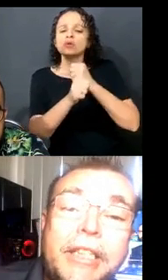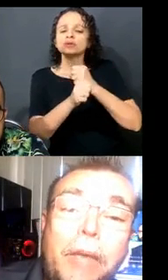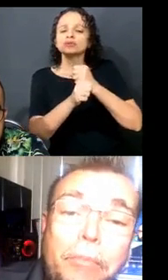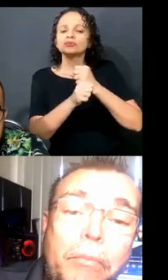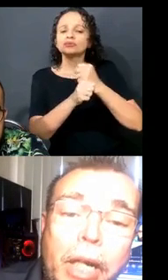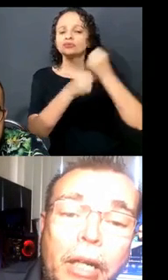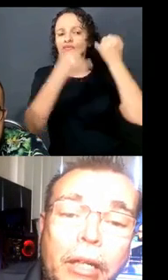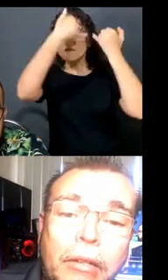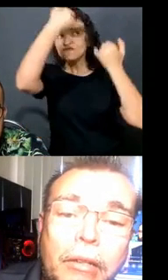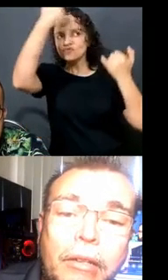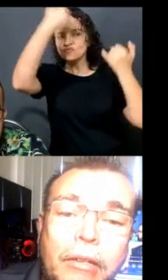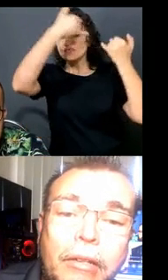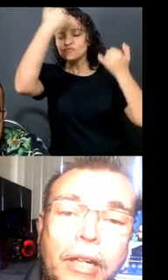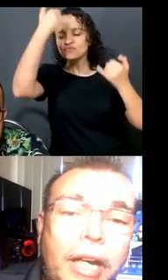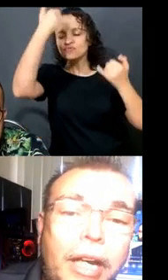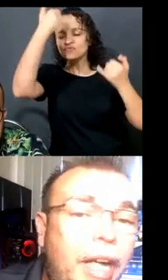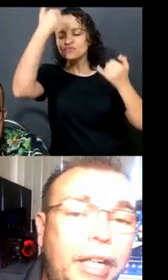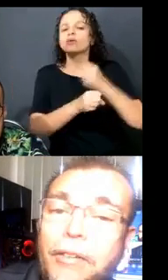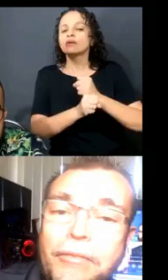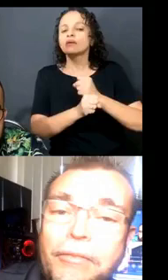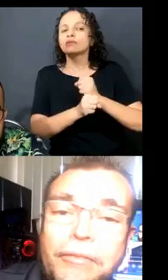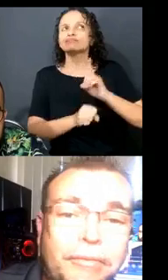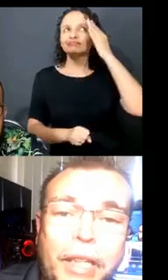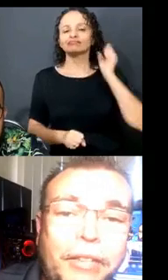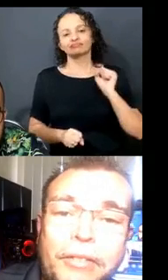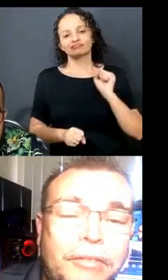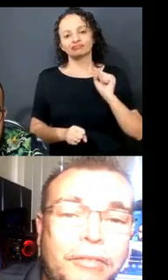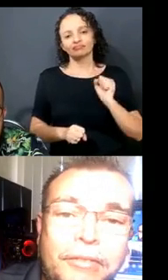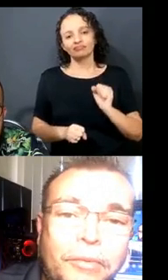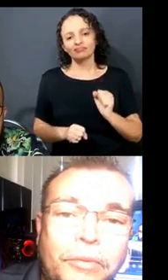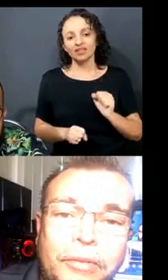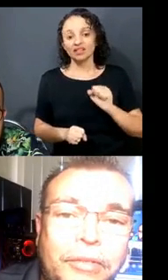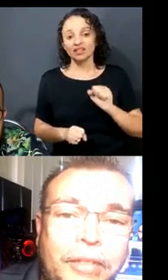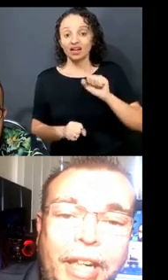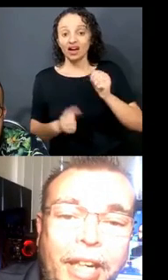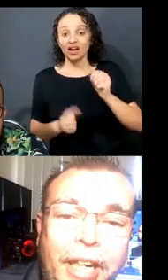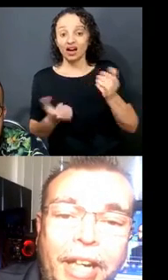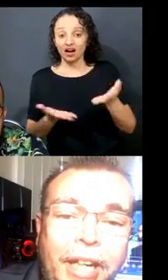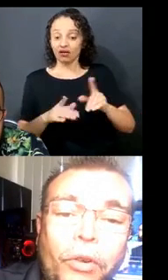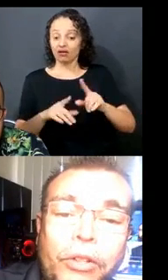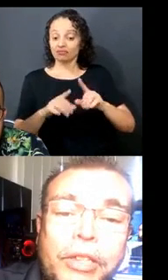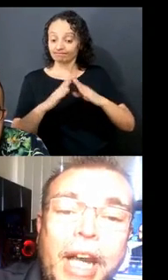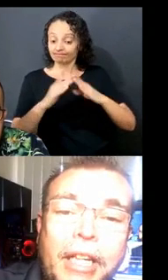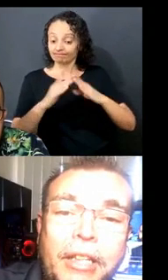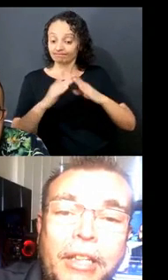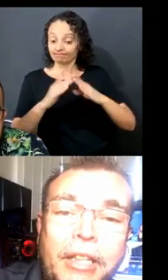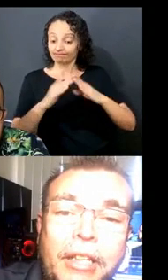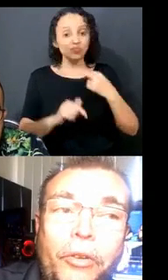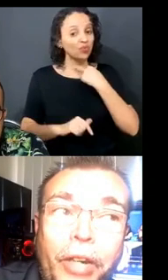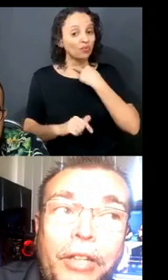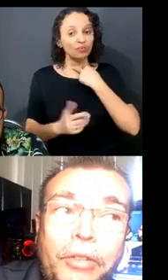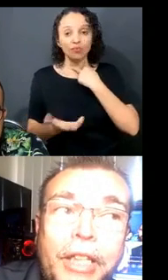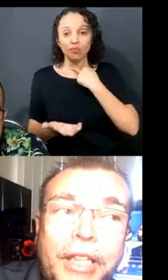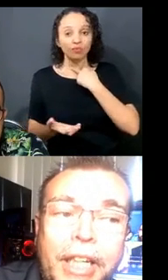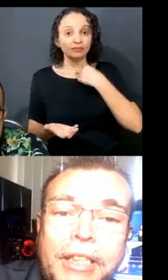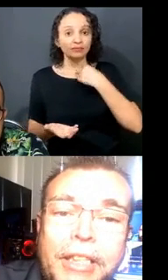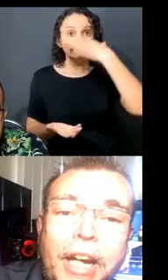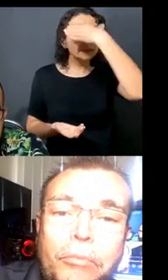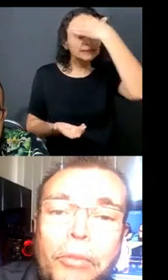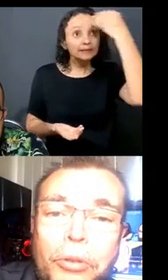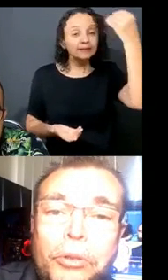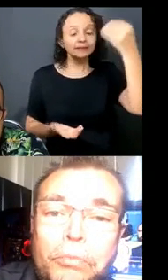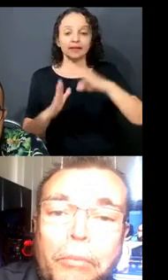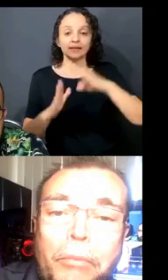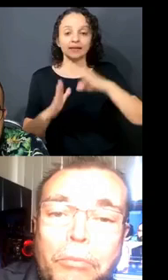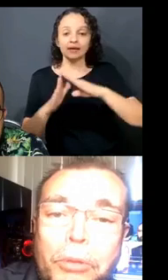se a igreja esquecer das mensagens da Bíblia, aí, entendeu? Ela não consegue.